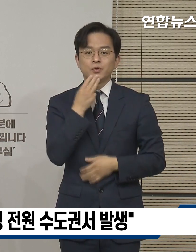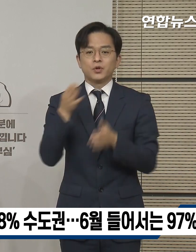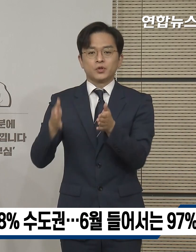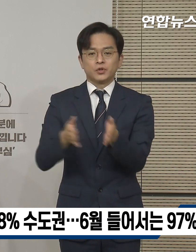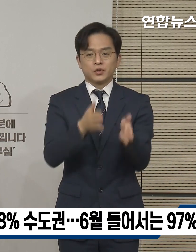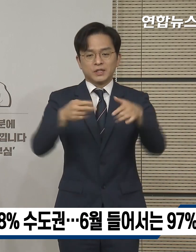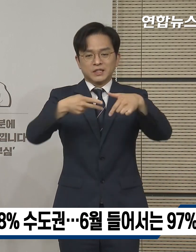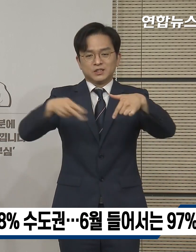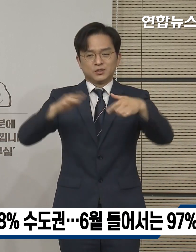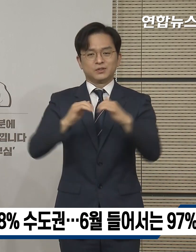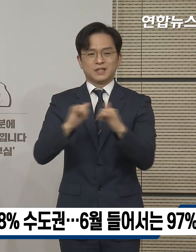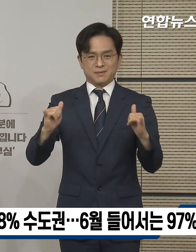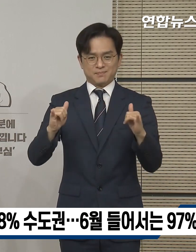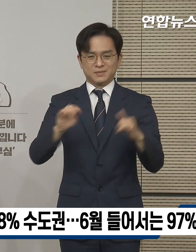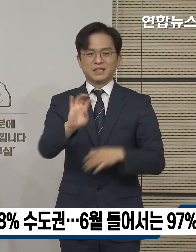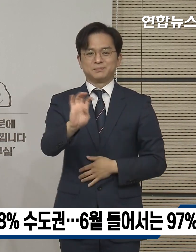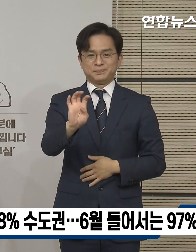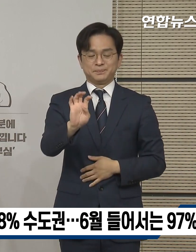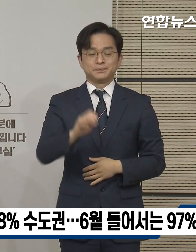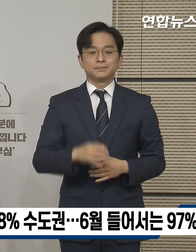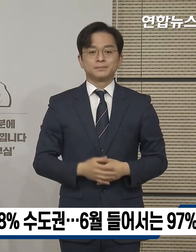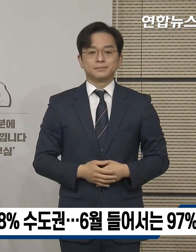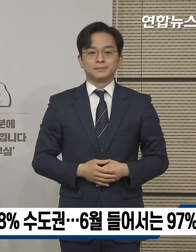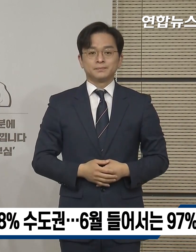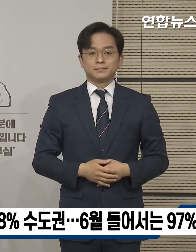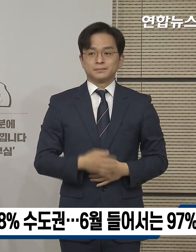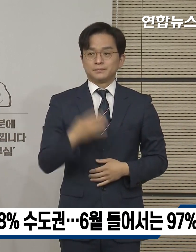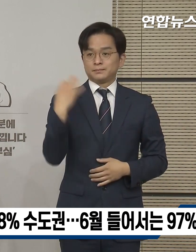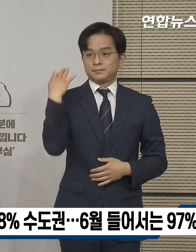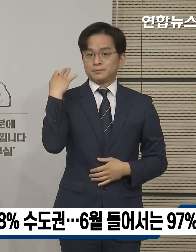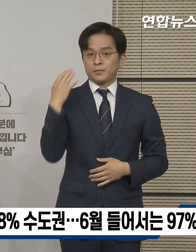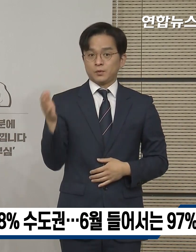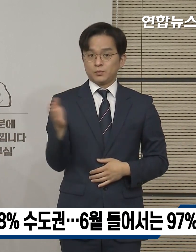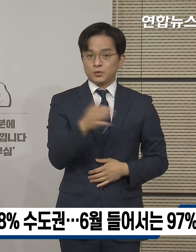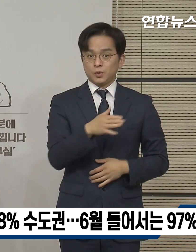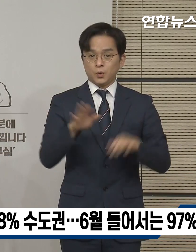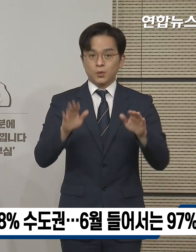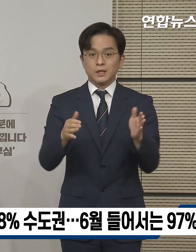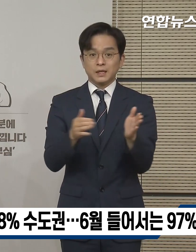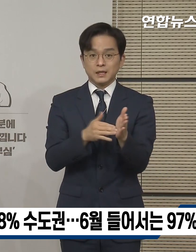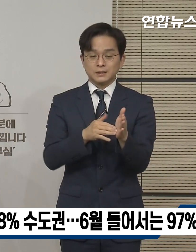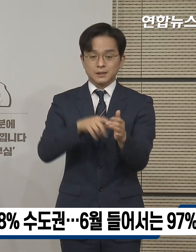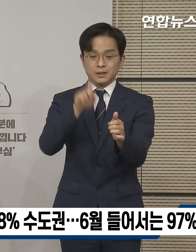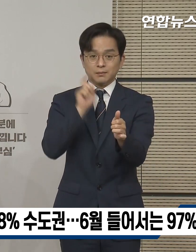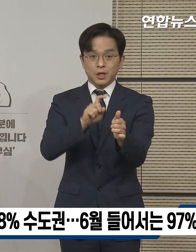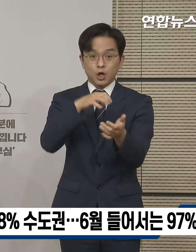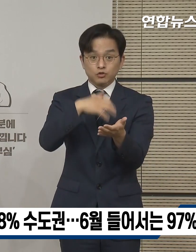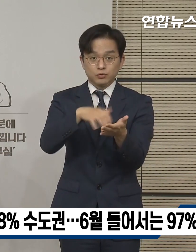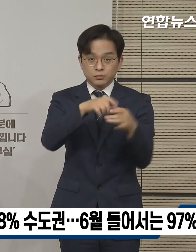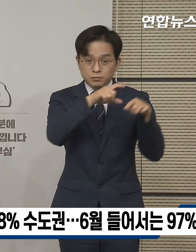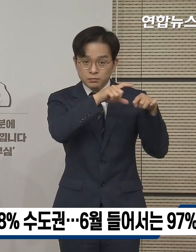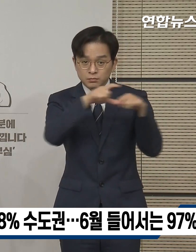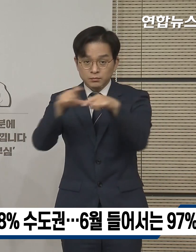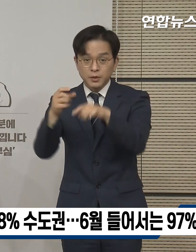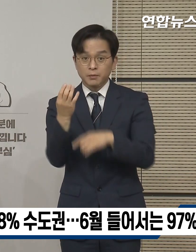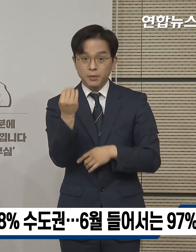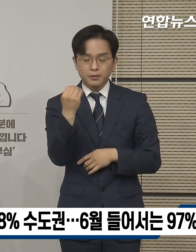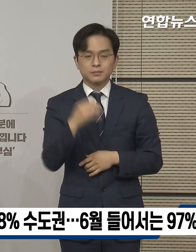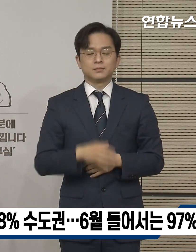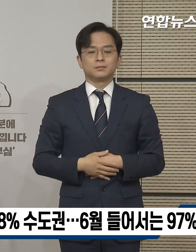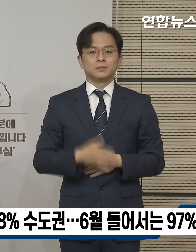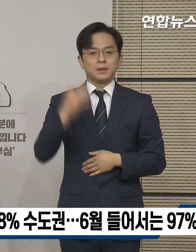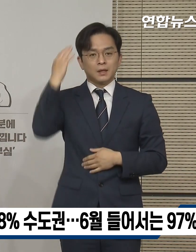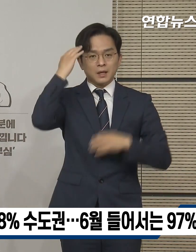발생하였습니다. 최근 2주간 신규 확진 환자 발생 현황 추이를 보면 국내 발생 환자